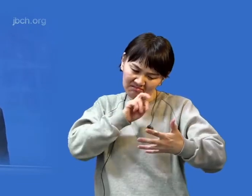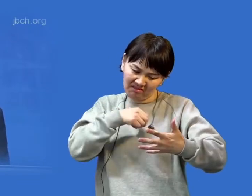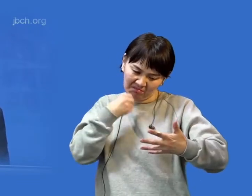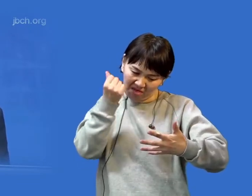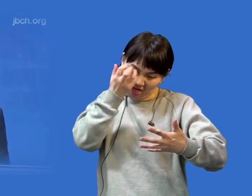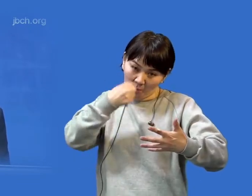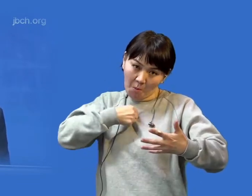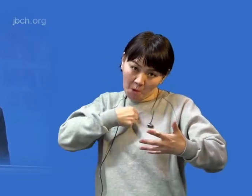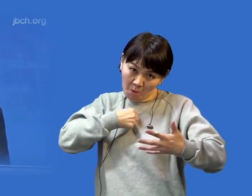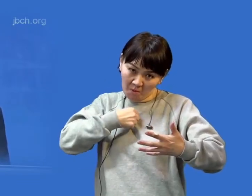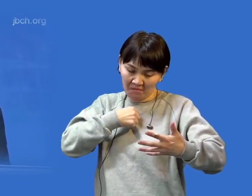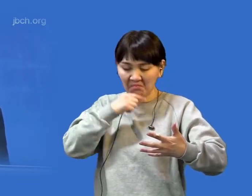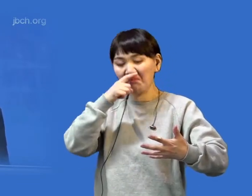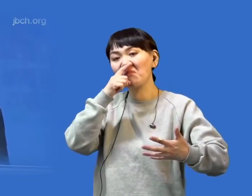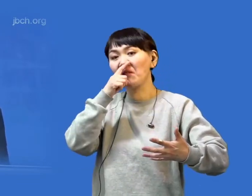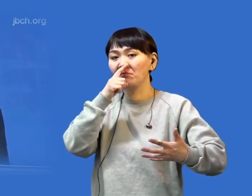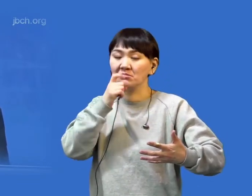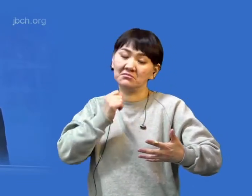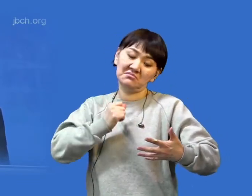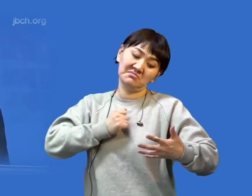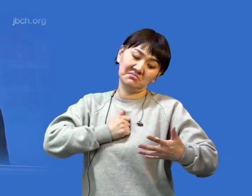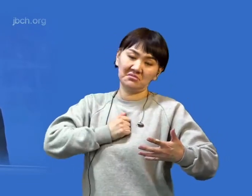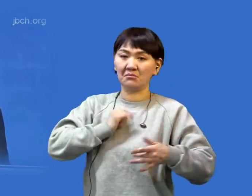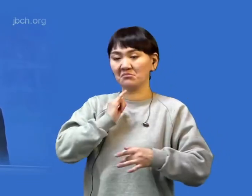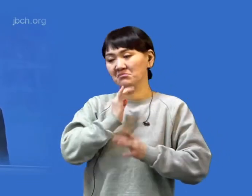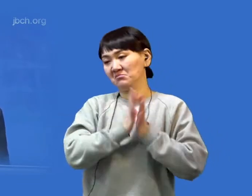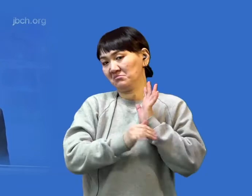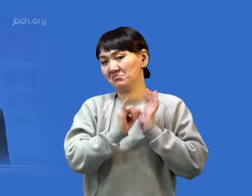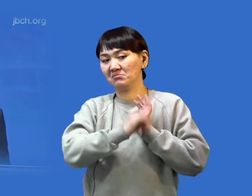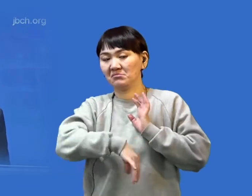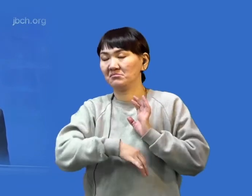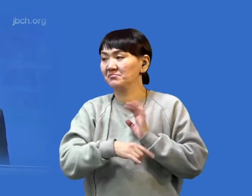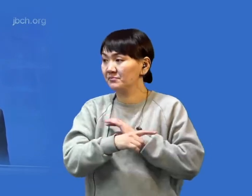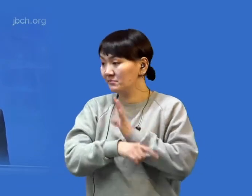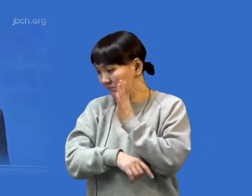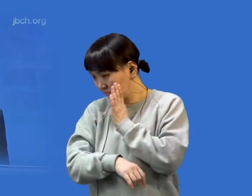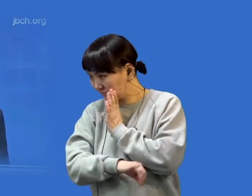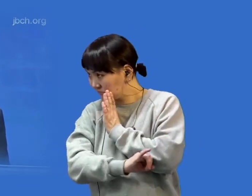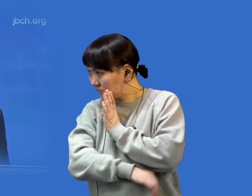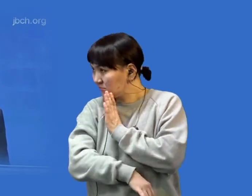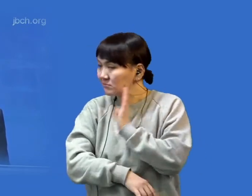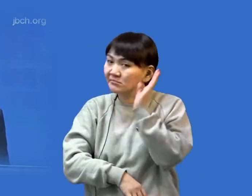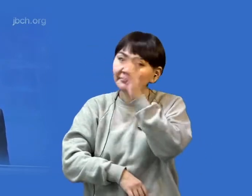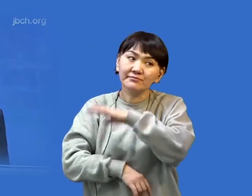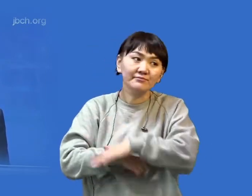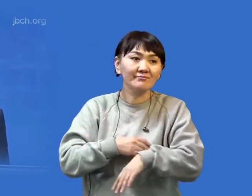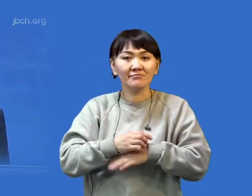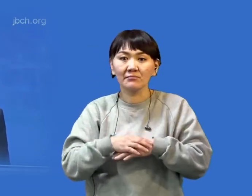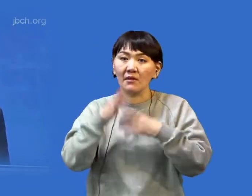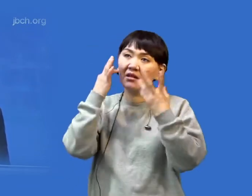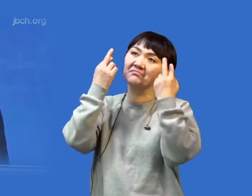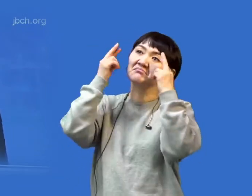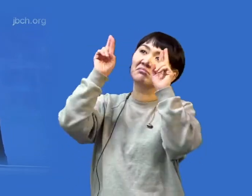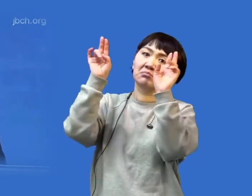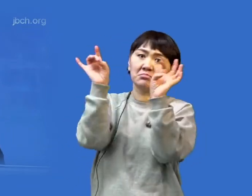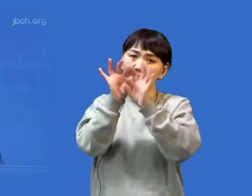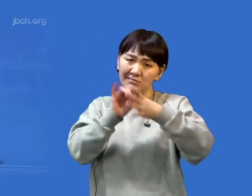саксу их цантай доромжлогч тийм ээ үннийг доромжилдаг урхныг доромжилдаг эцэг ихтэй дуулуургүй байд.